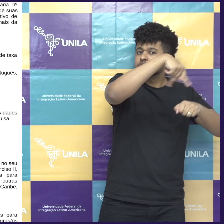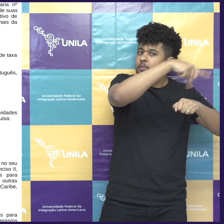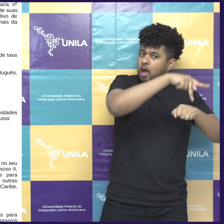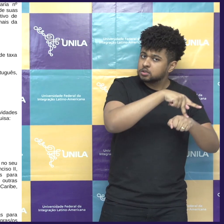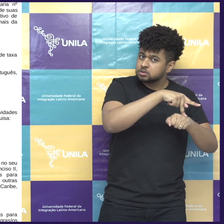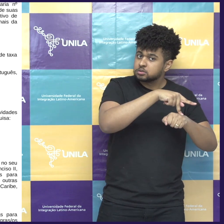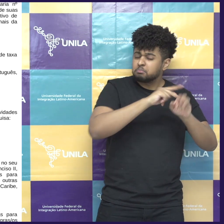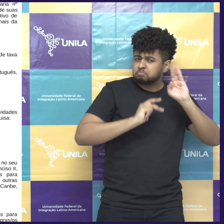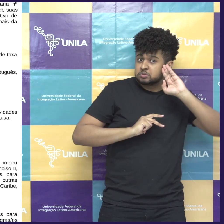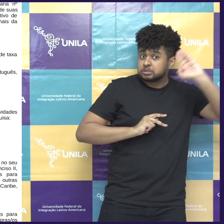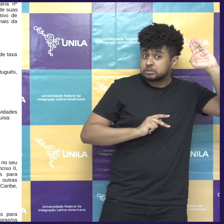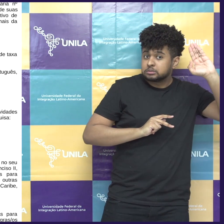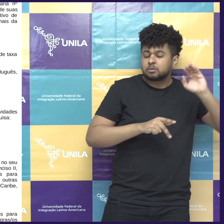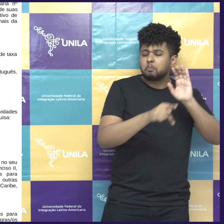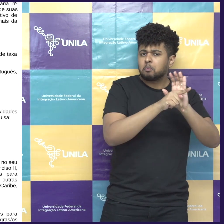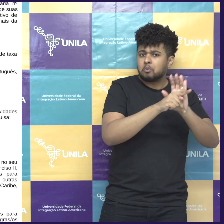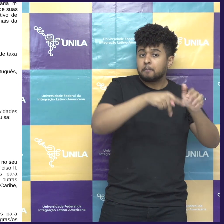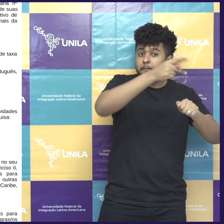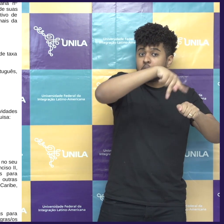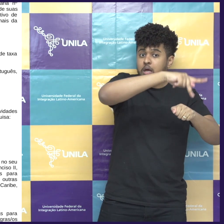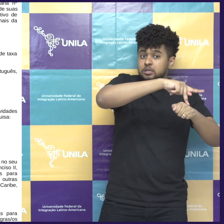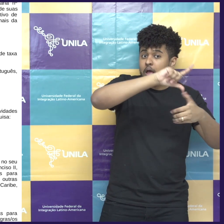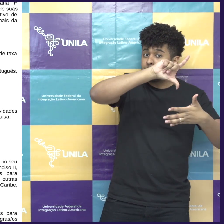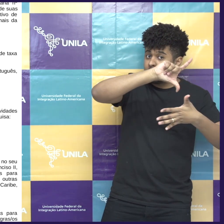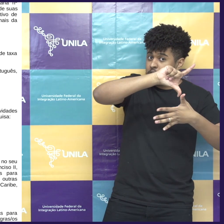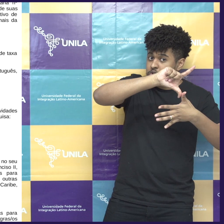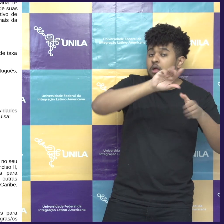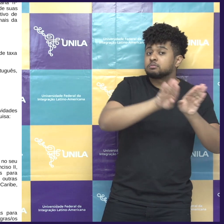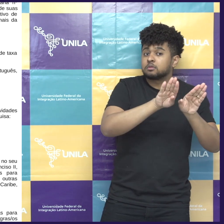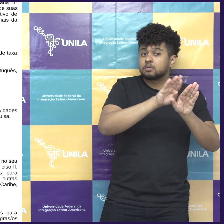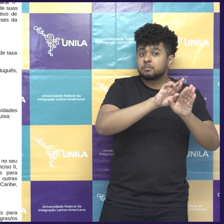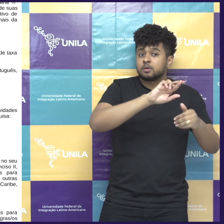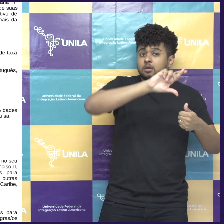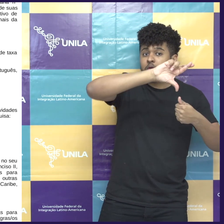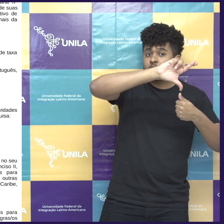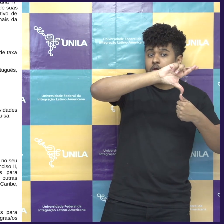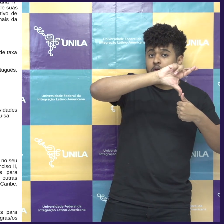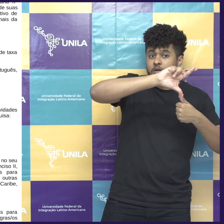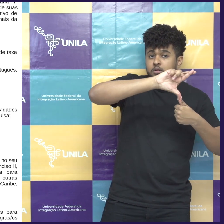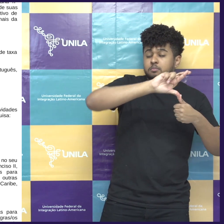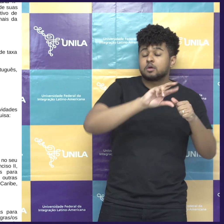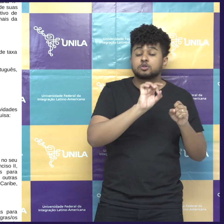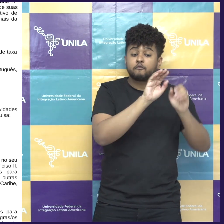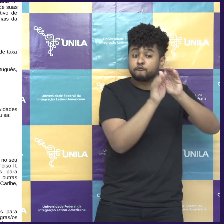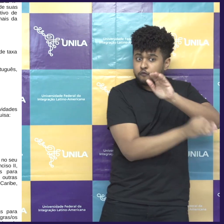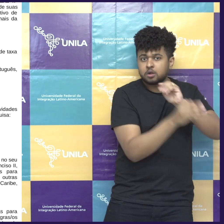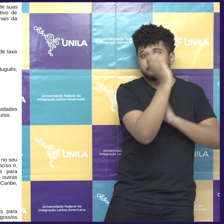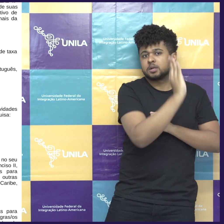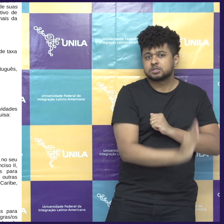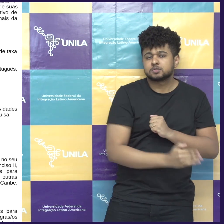nacionalidades, preferencialmente provenientes dos países da América Latina e Caribe, exceto o Brasil.